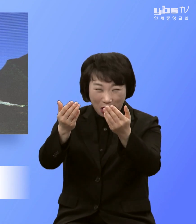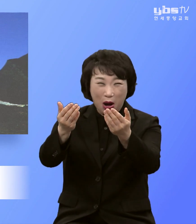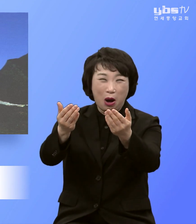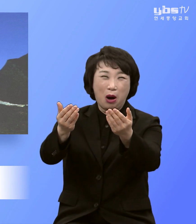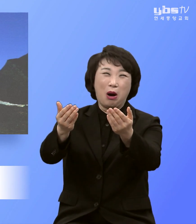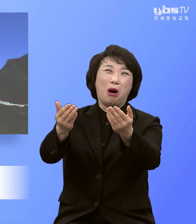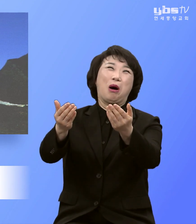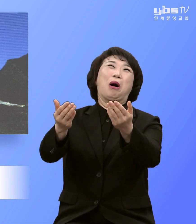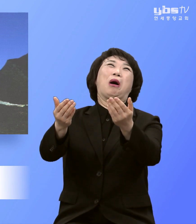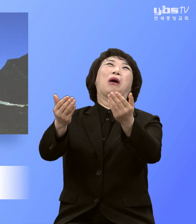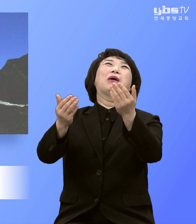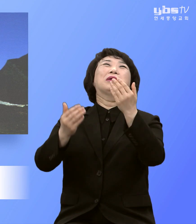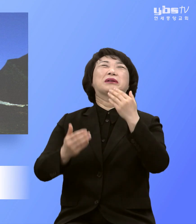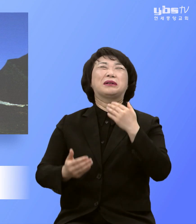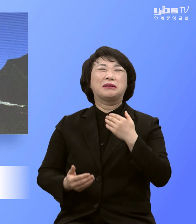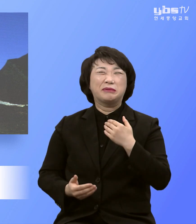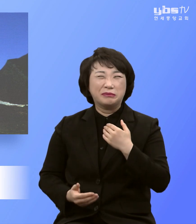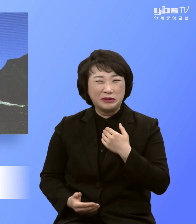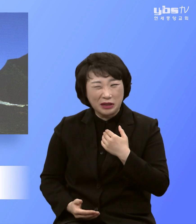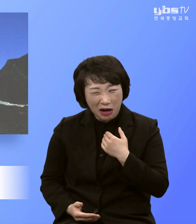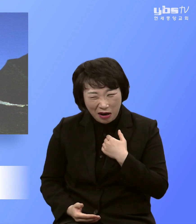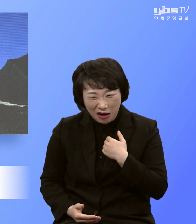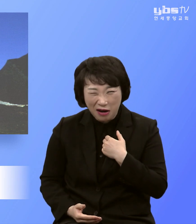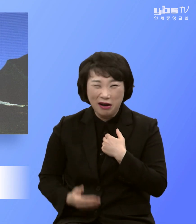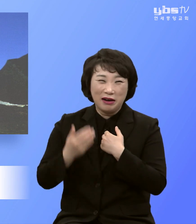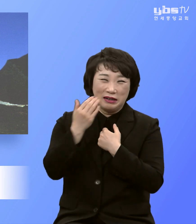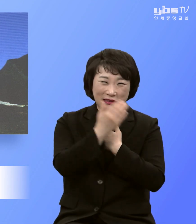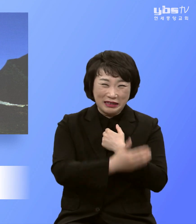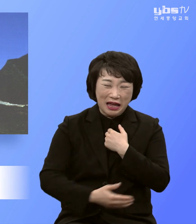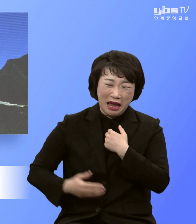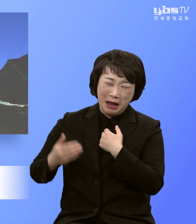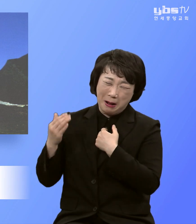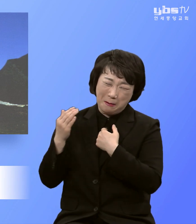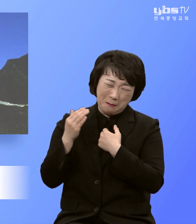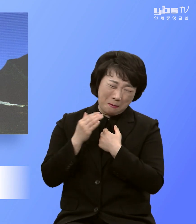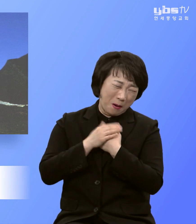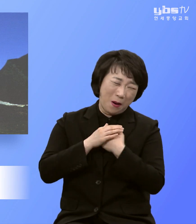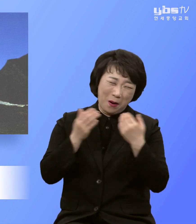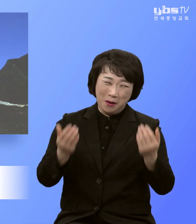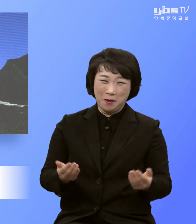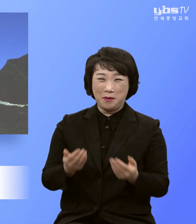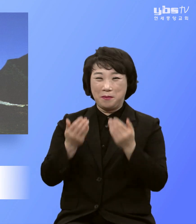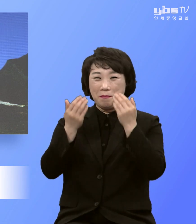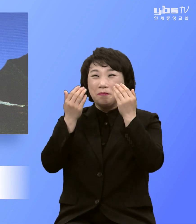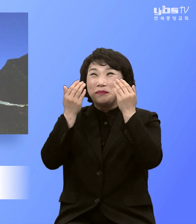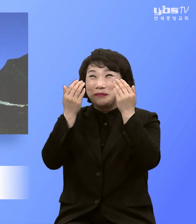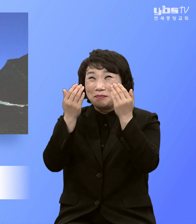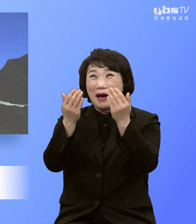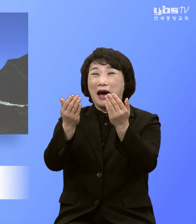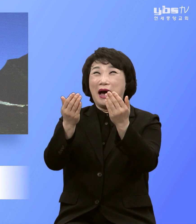들일 것 없어. 임